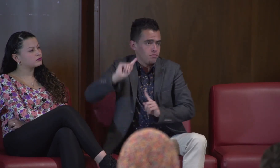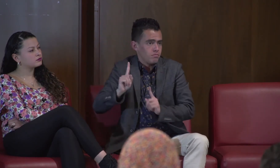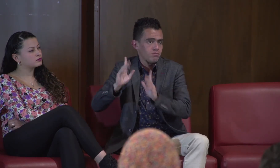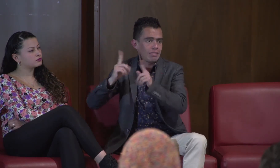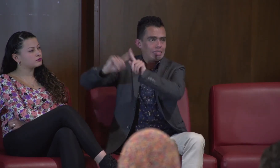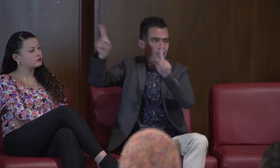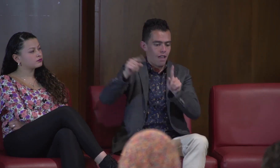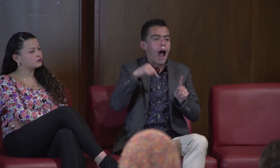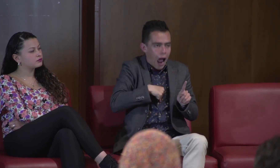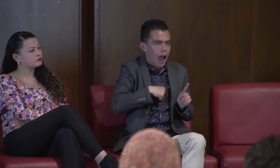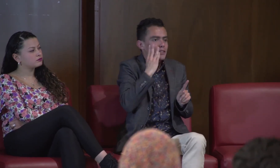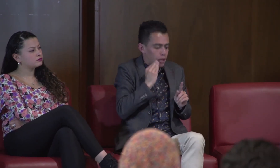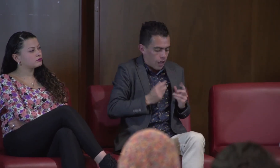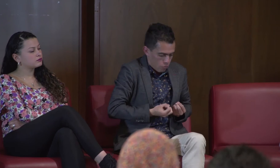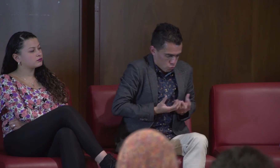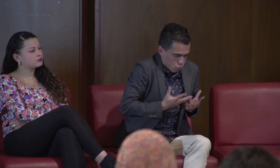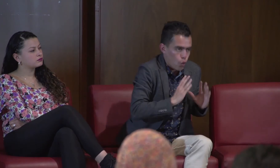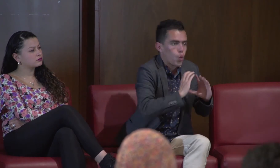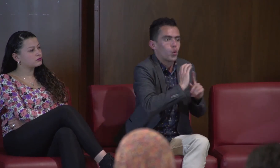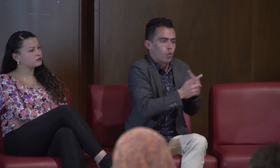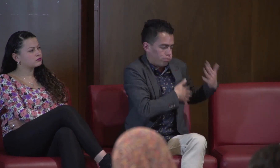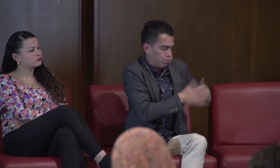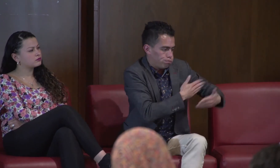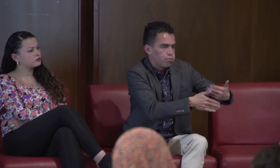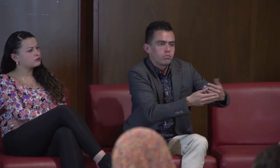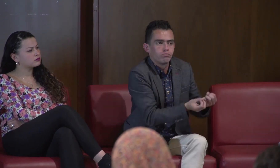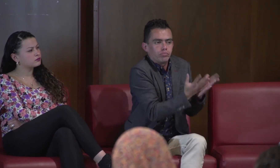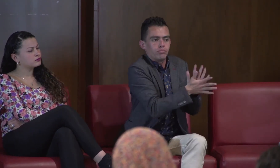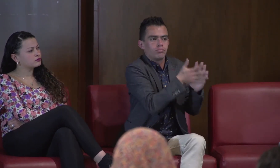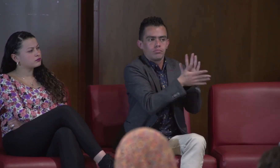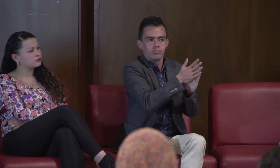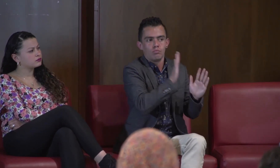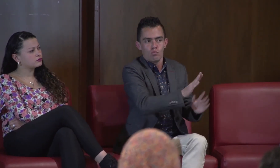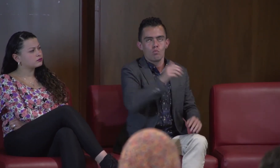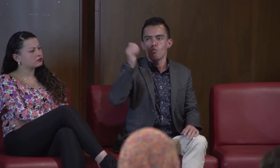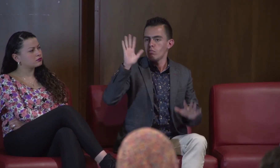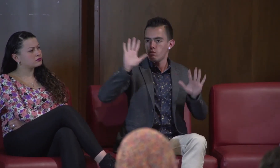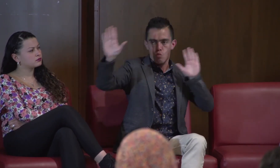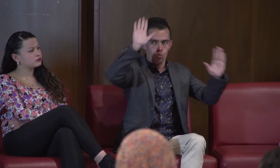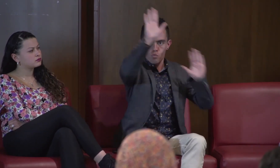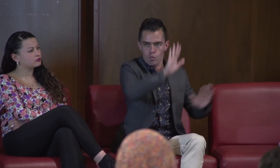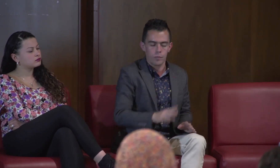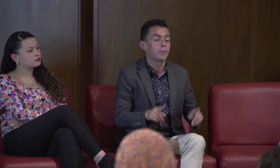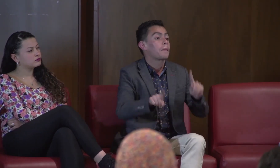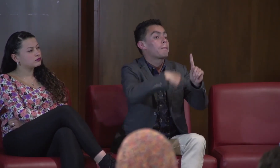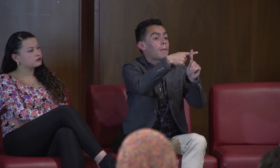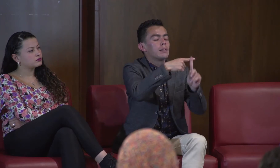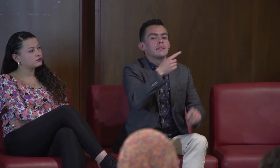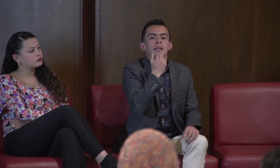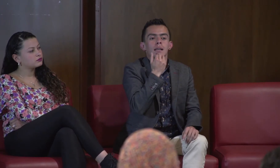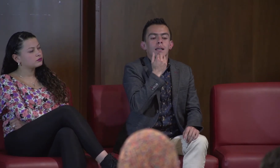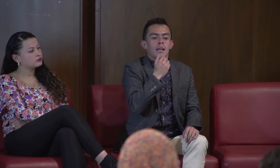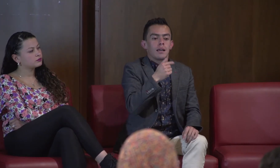de vida similares a los sordos alemanes, así entonces por ello surge y las señas de los japoneses. Entonces, es por eso que surgen las señas